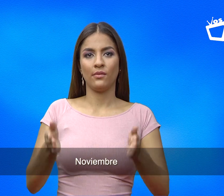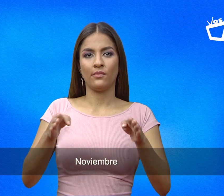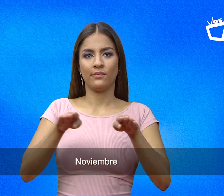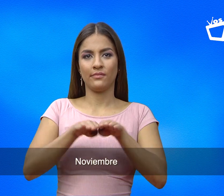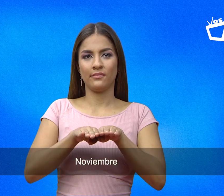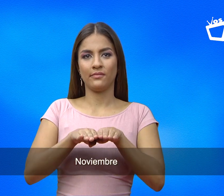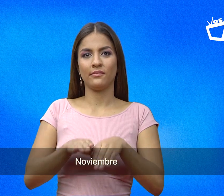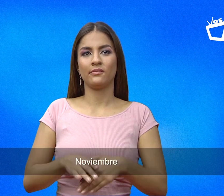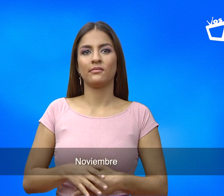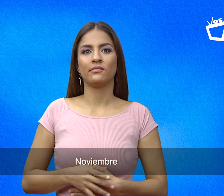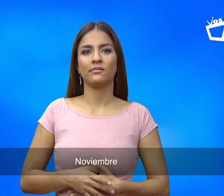noviembre